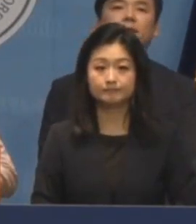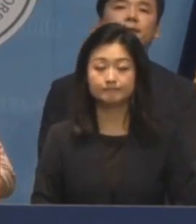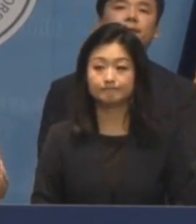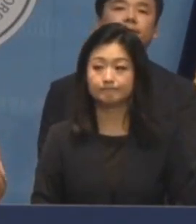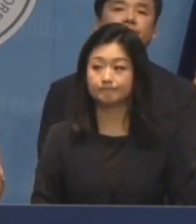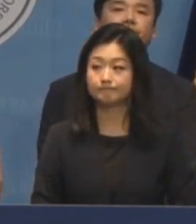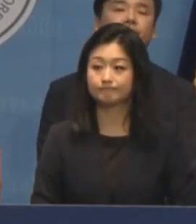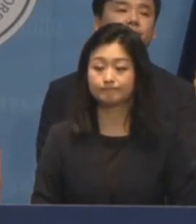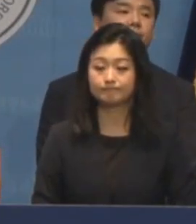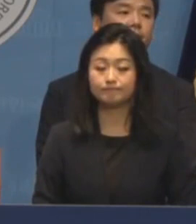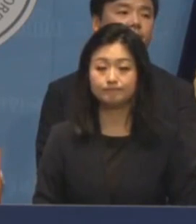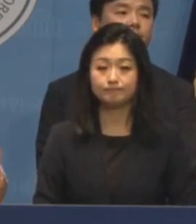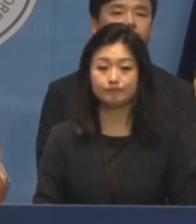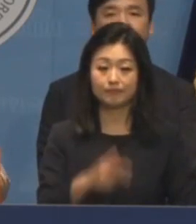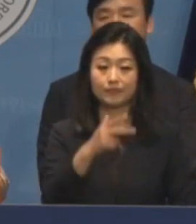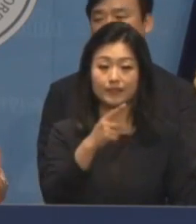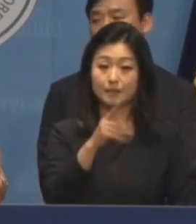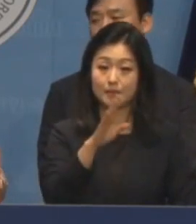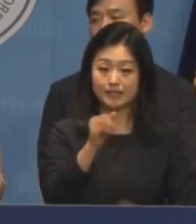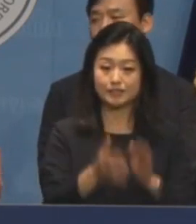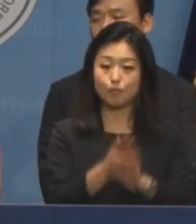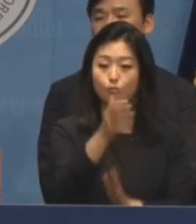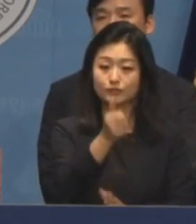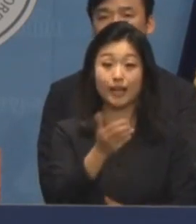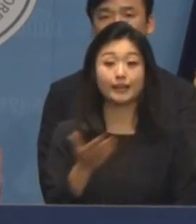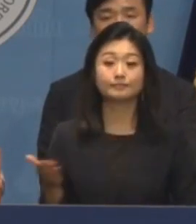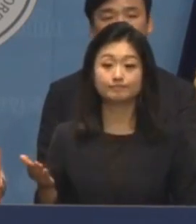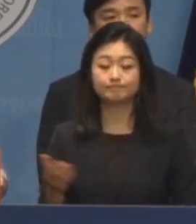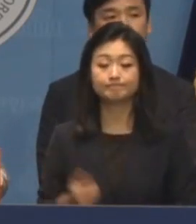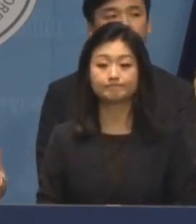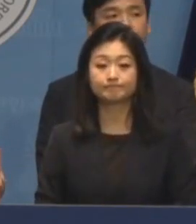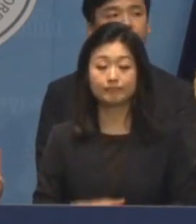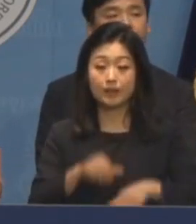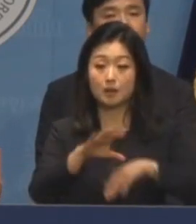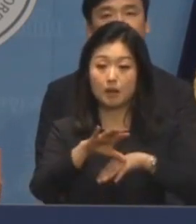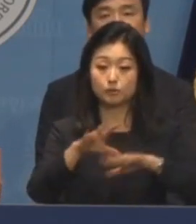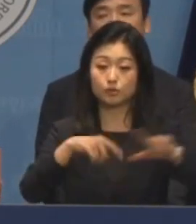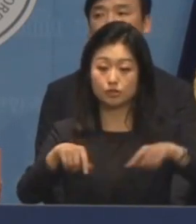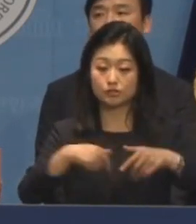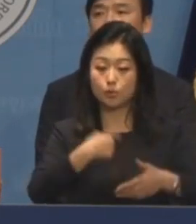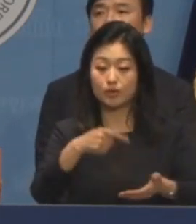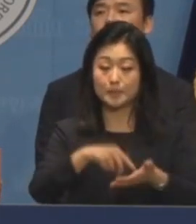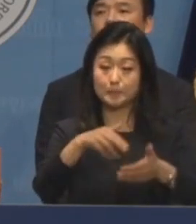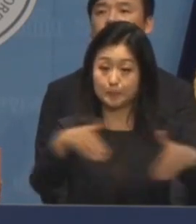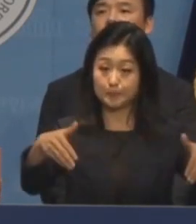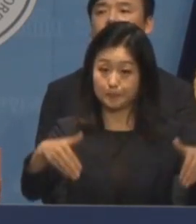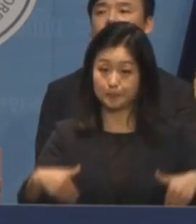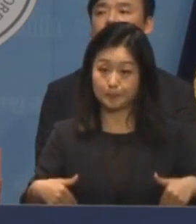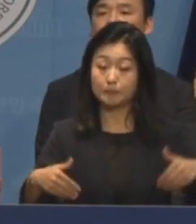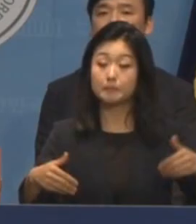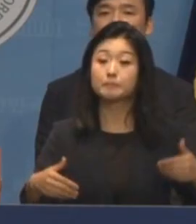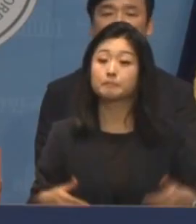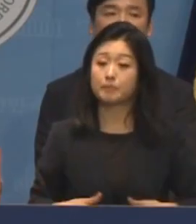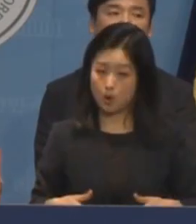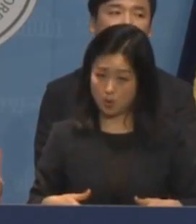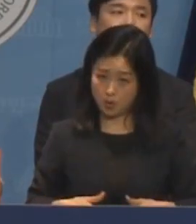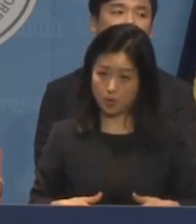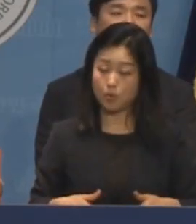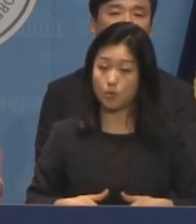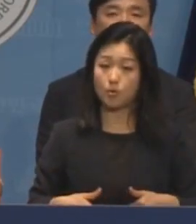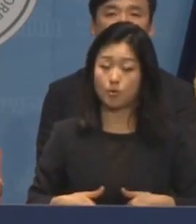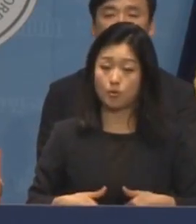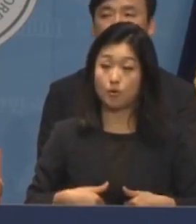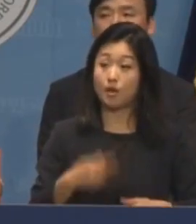네, 언론노조 KBS 본부장 박상현입니다. 방송의 정치적 독립이 왜 필요한지를 보여주는 일이 어제